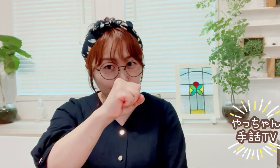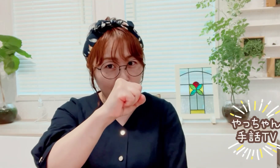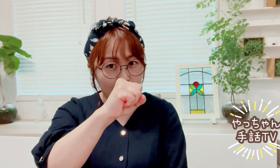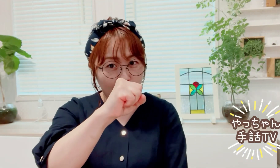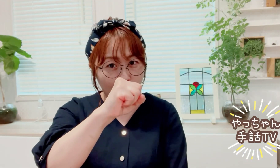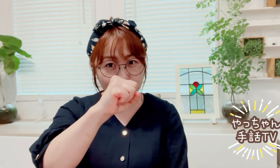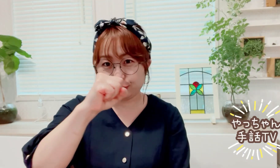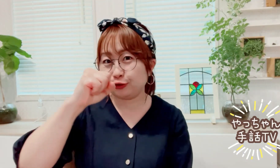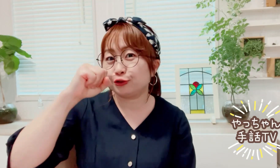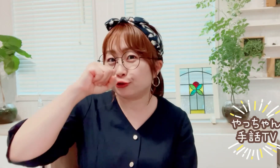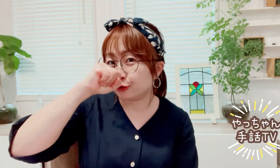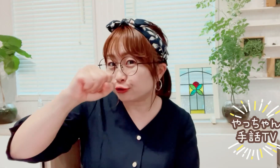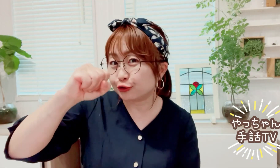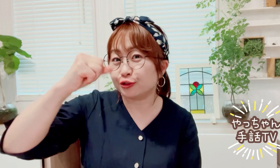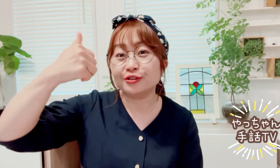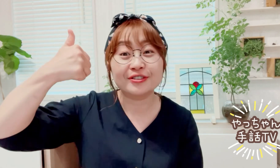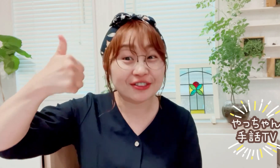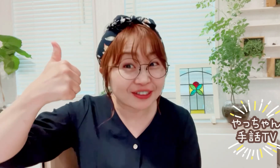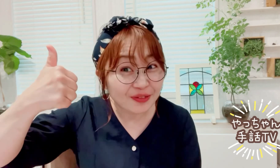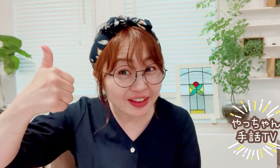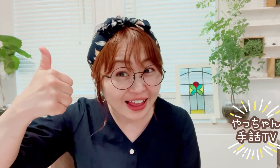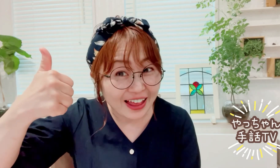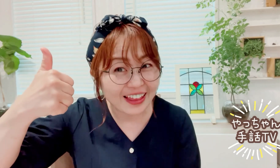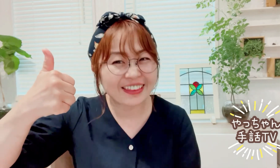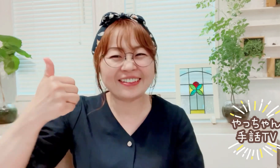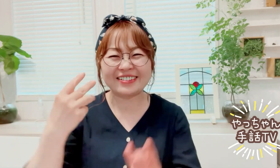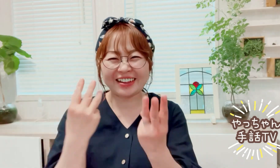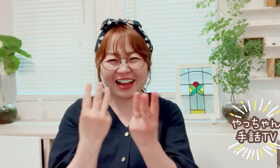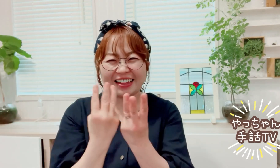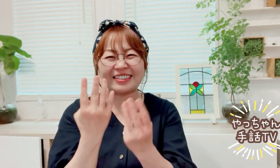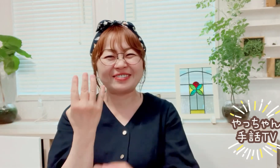ね、グッドボタンの数は